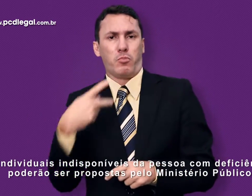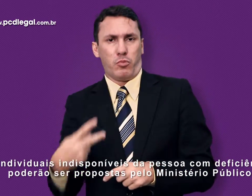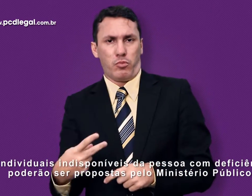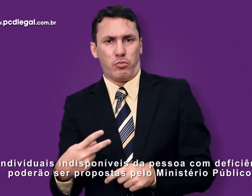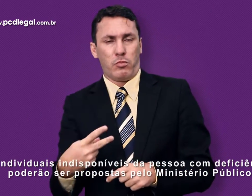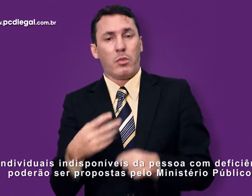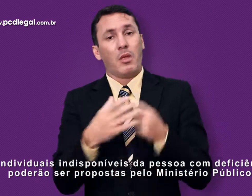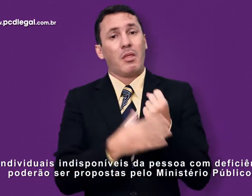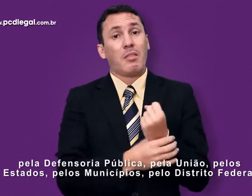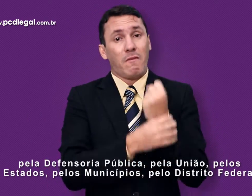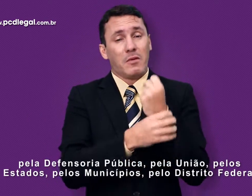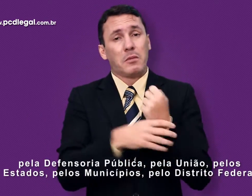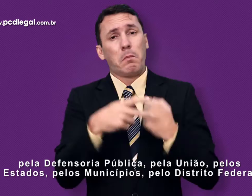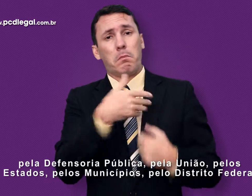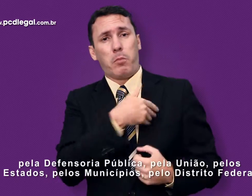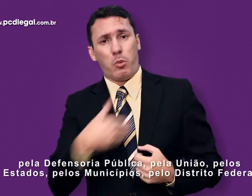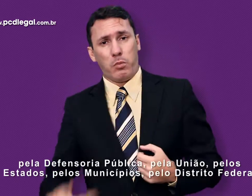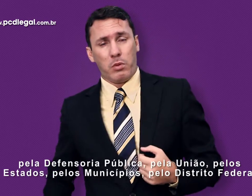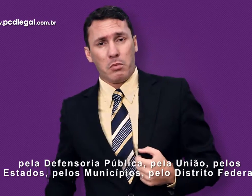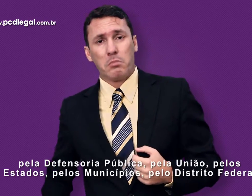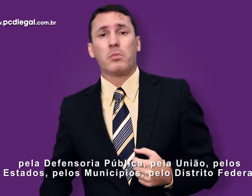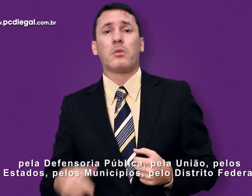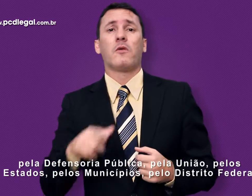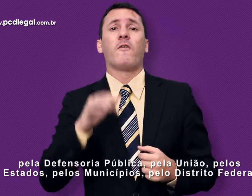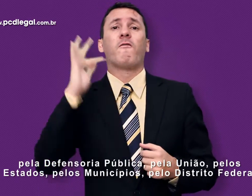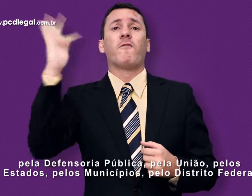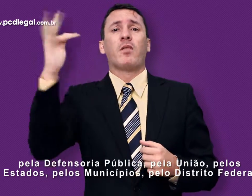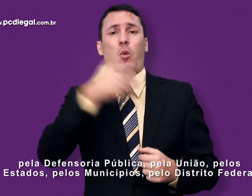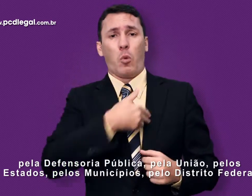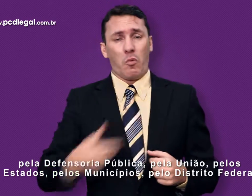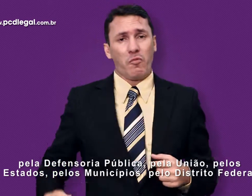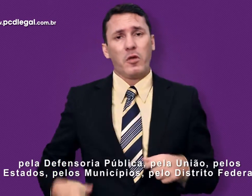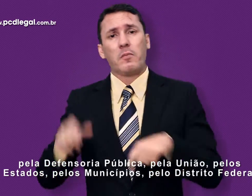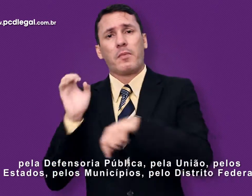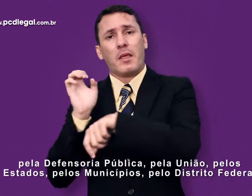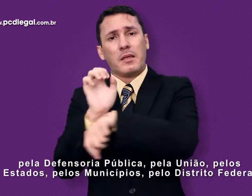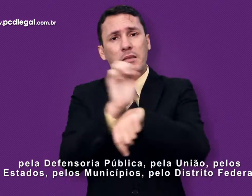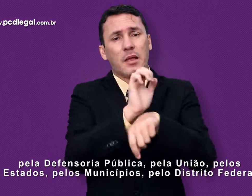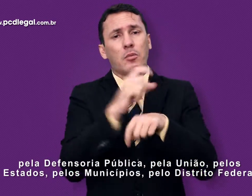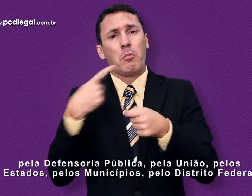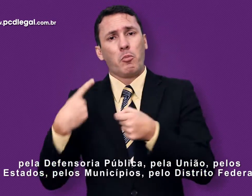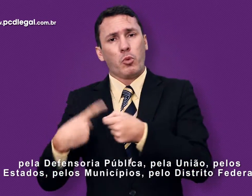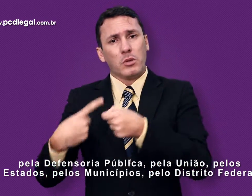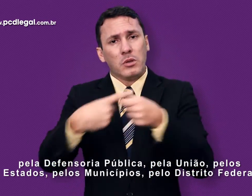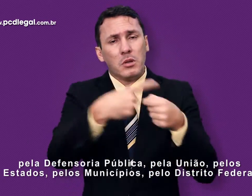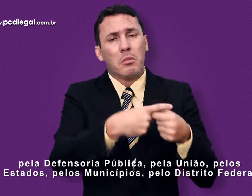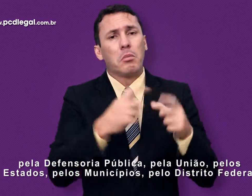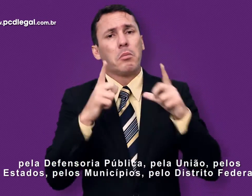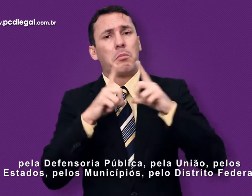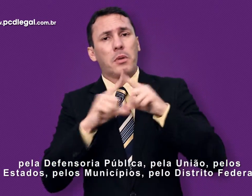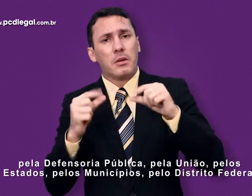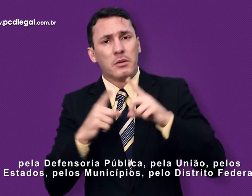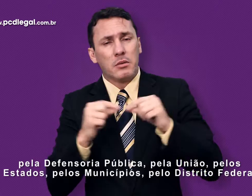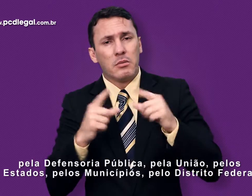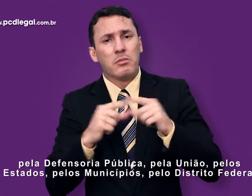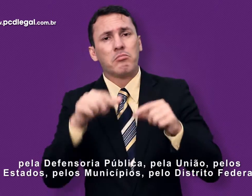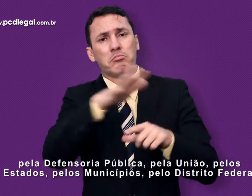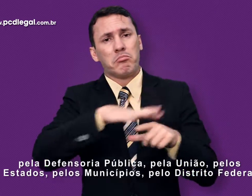Ministério Público, pela Defensoria Pública, pela União, pelos Estados, pelos municípios, pelo Distrito Federal,